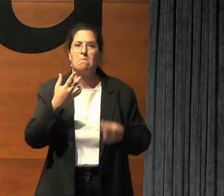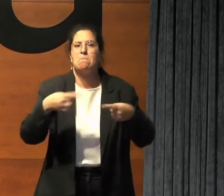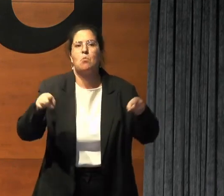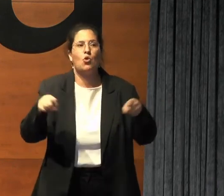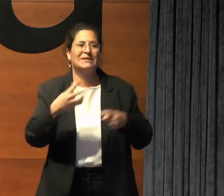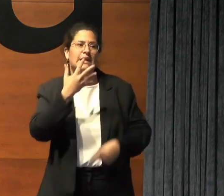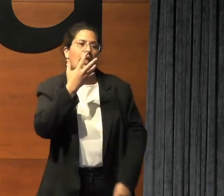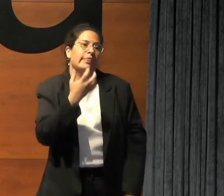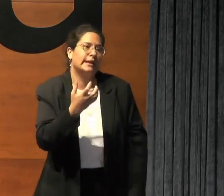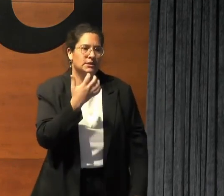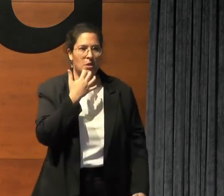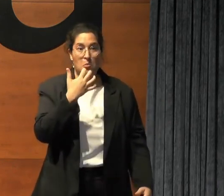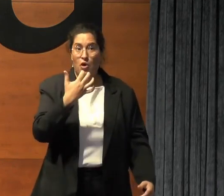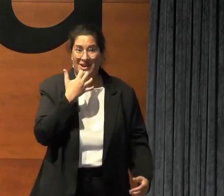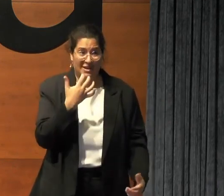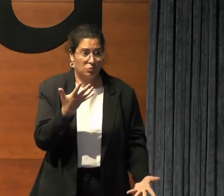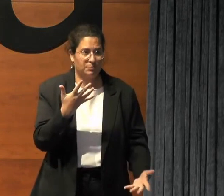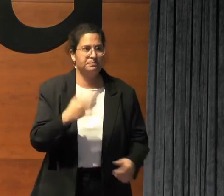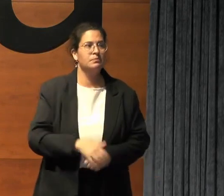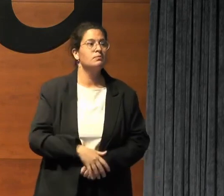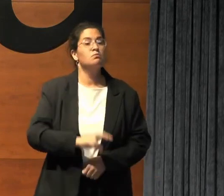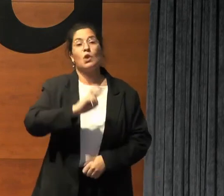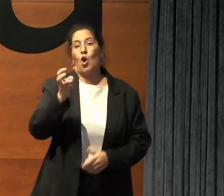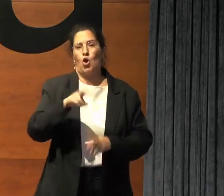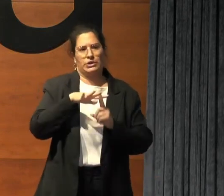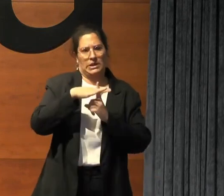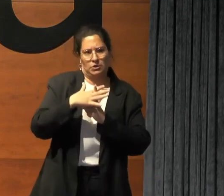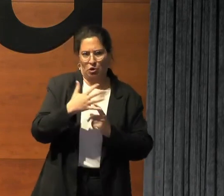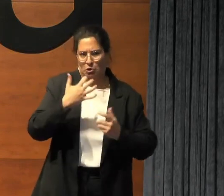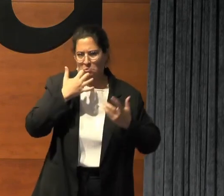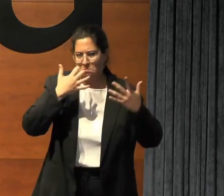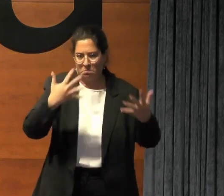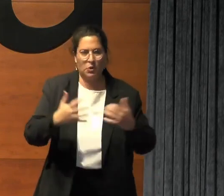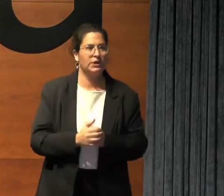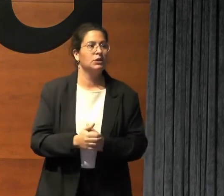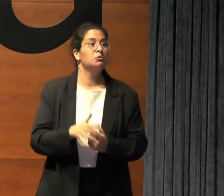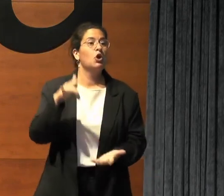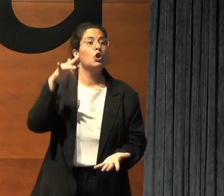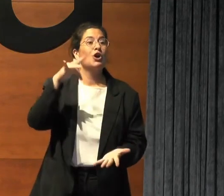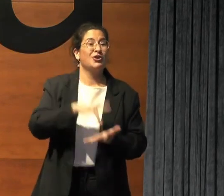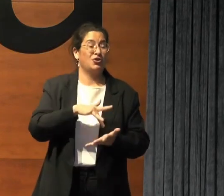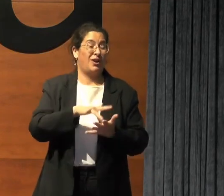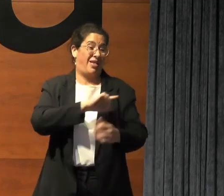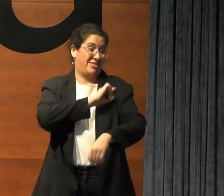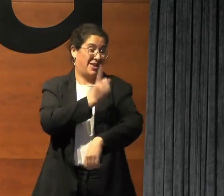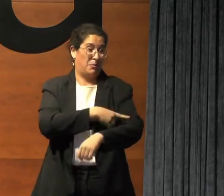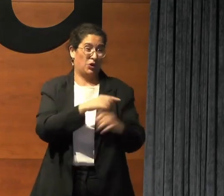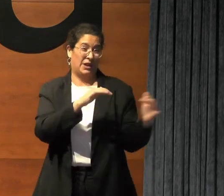ritmo el tipo de música, si es una canción melódica o no.